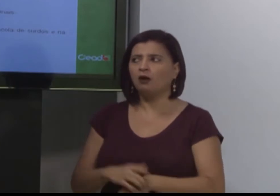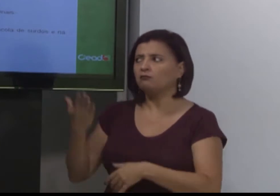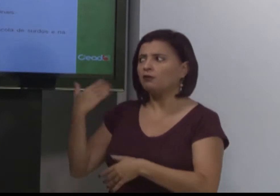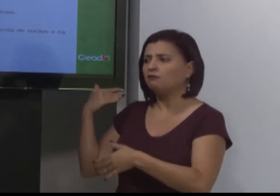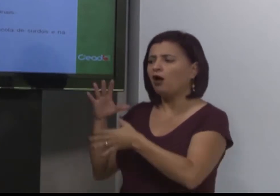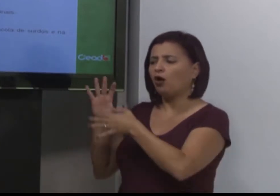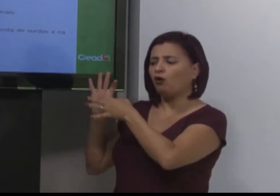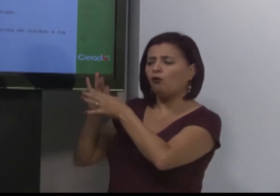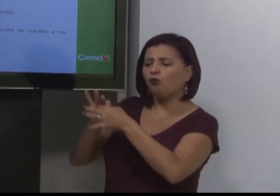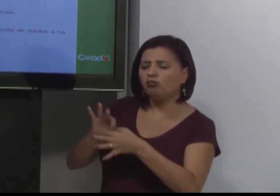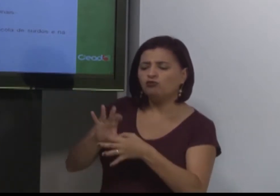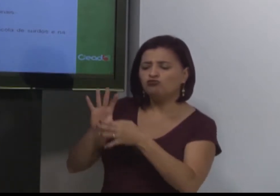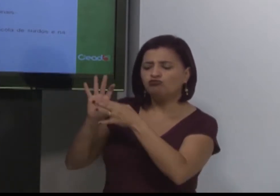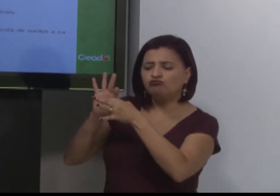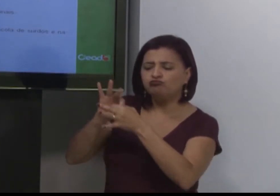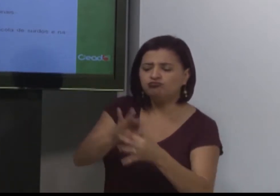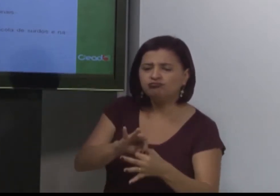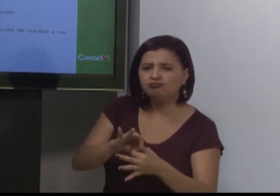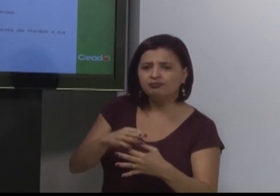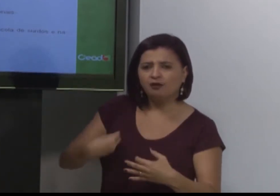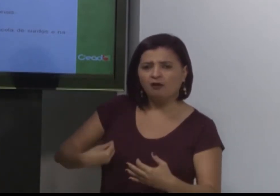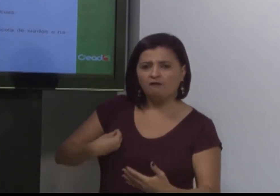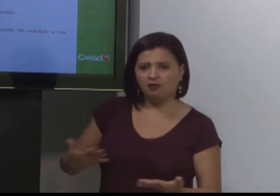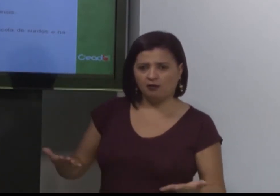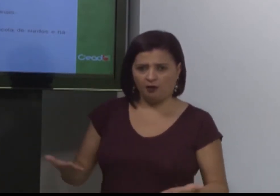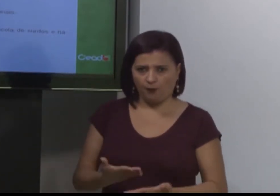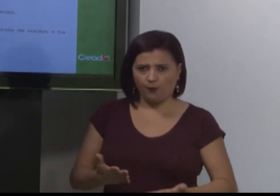brasileiro em que vivemos.